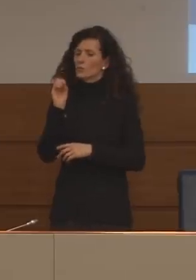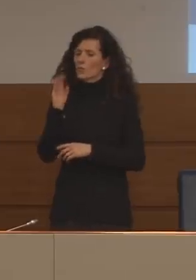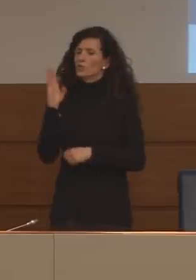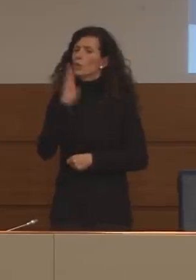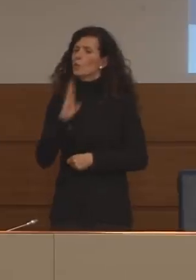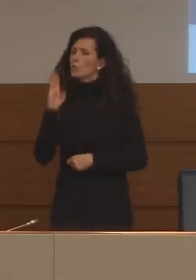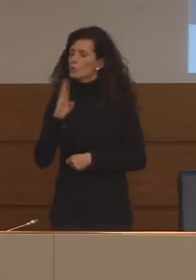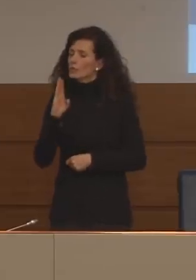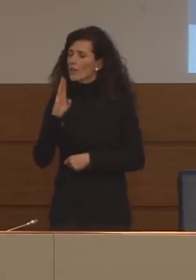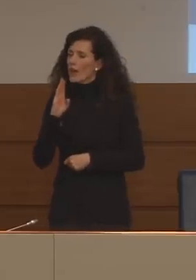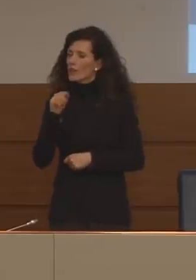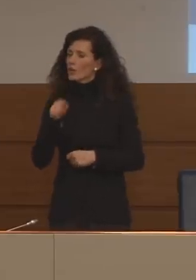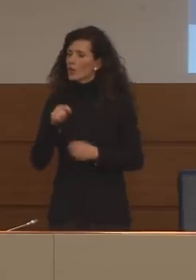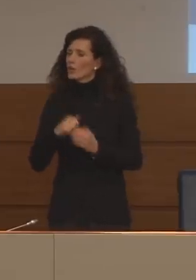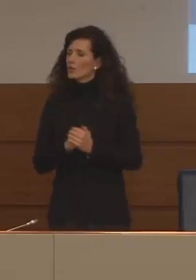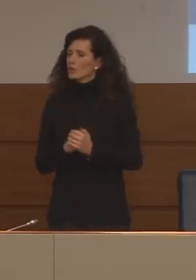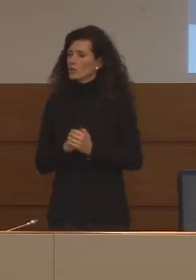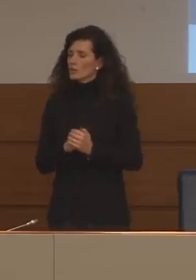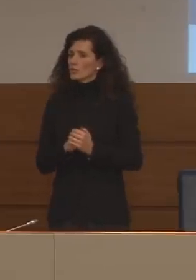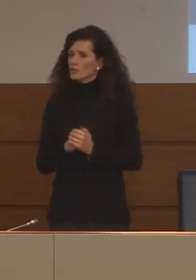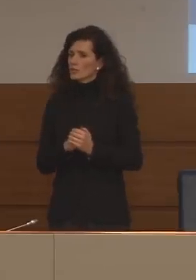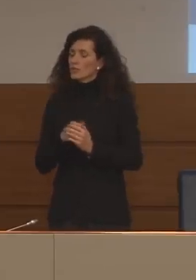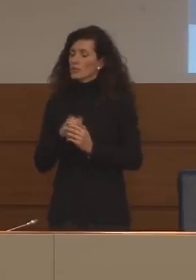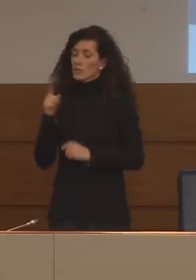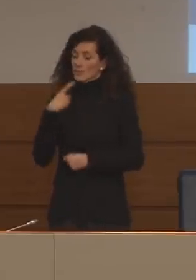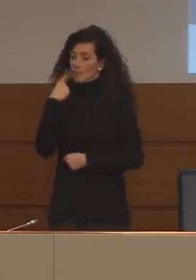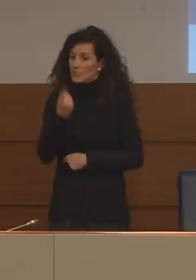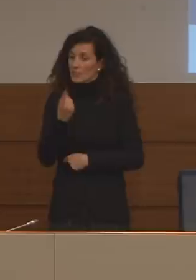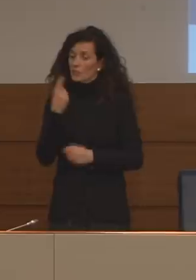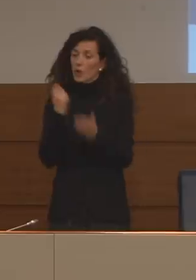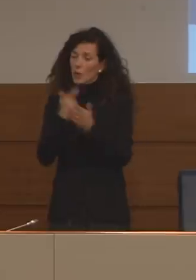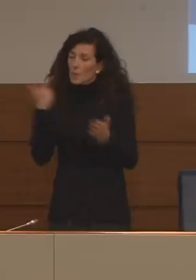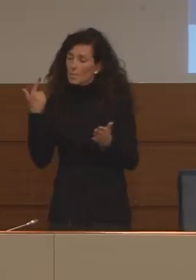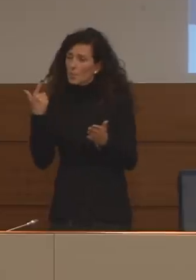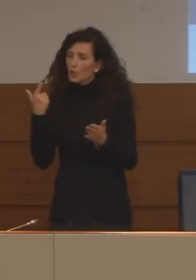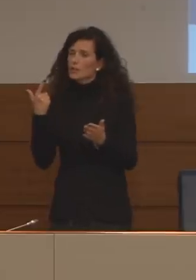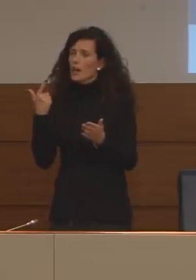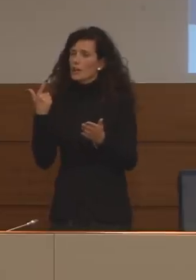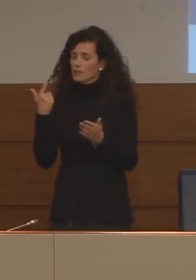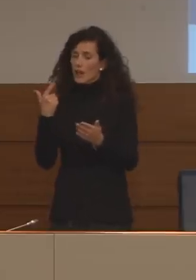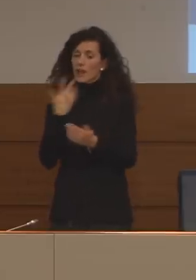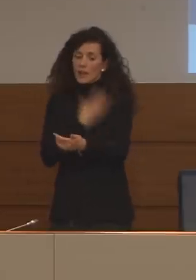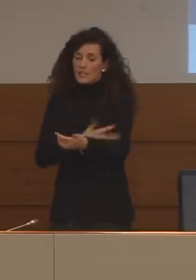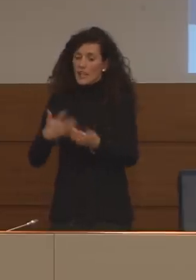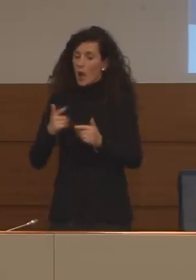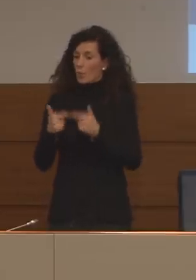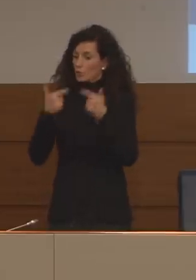per quanto riguarda anche lei ha sottolineato l'importanza della donazione sangue